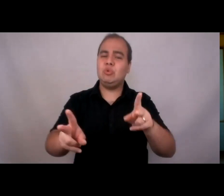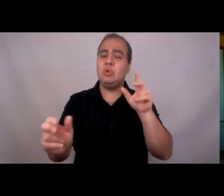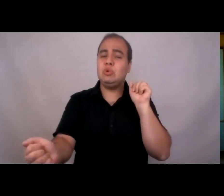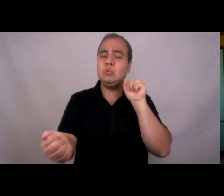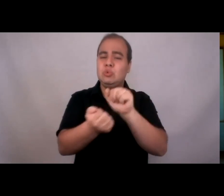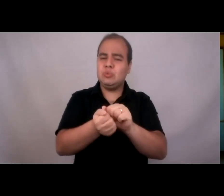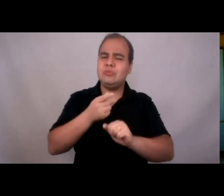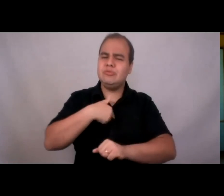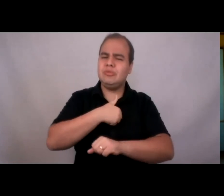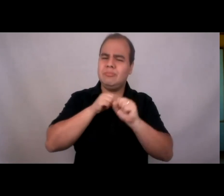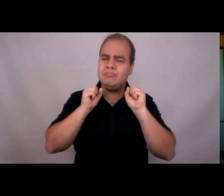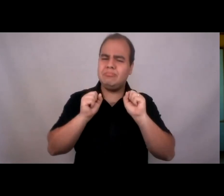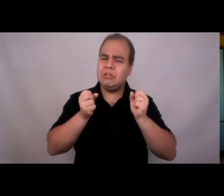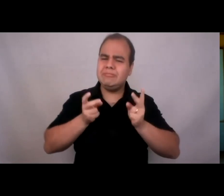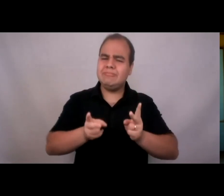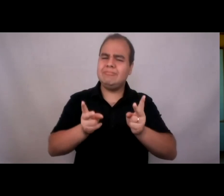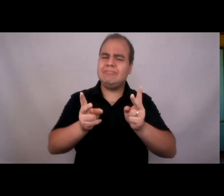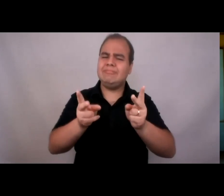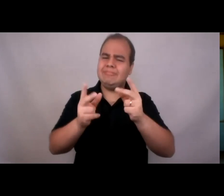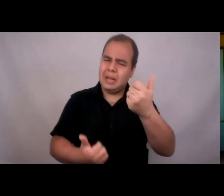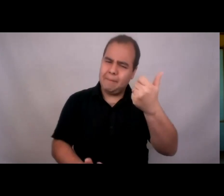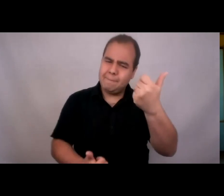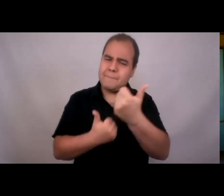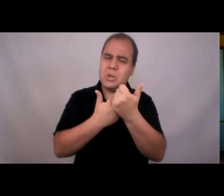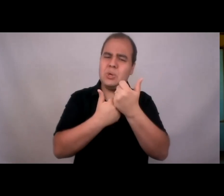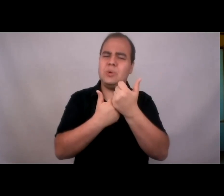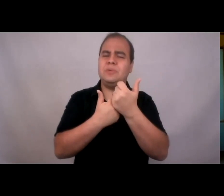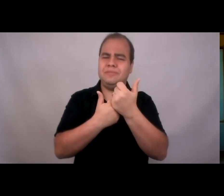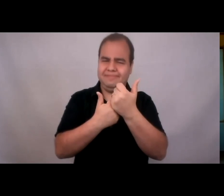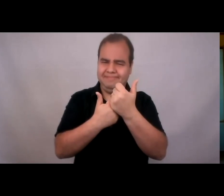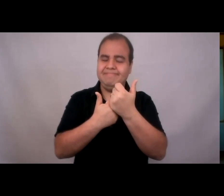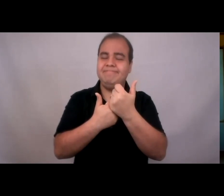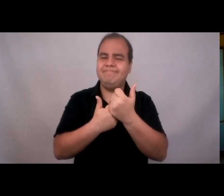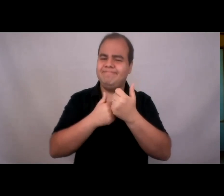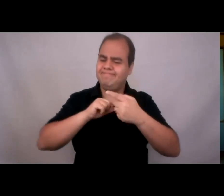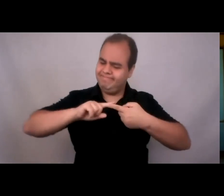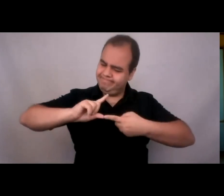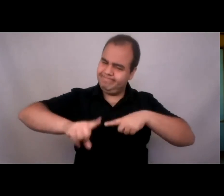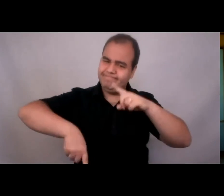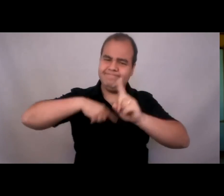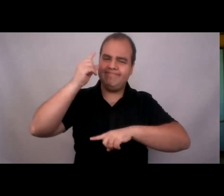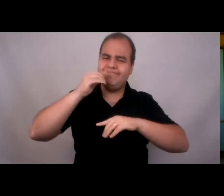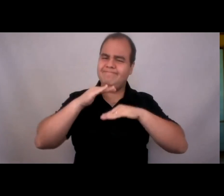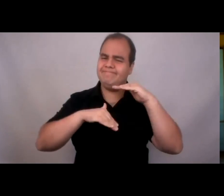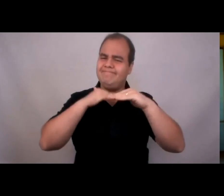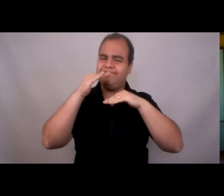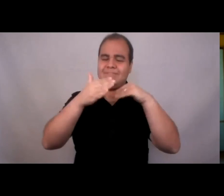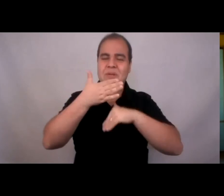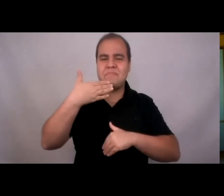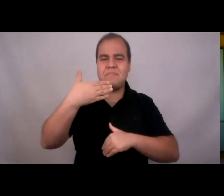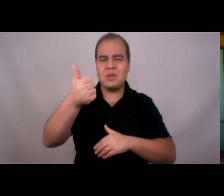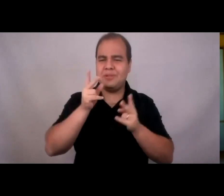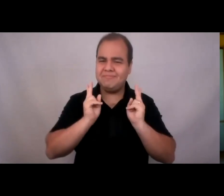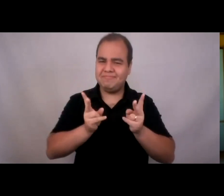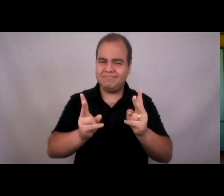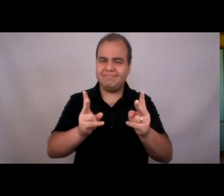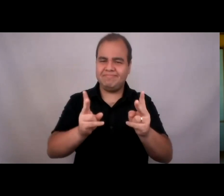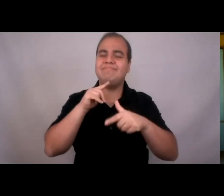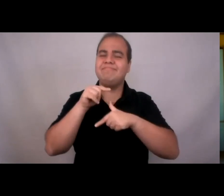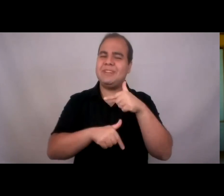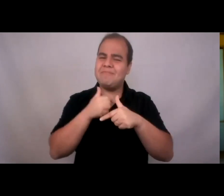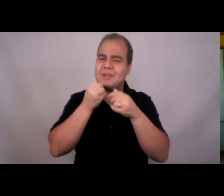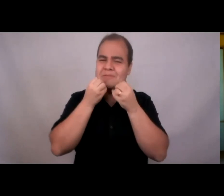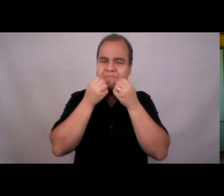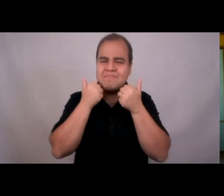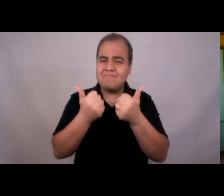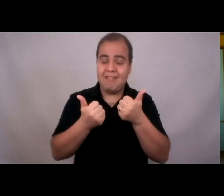possa seguir construindo, se apoiando e evoluindo, melhorando, fazendo realmente cada vez melhor e